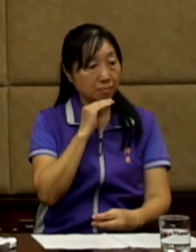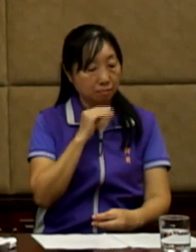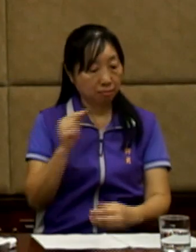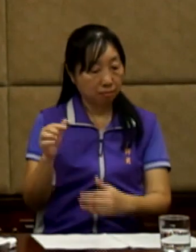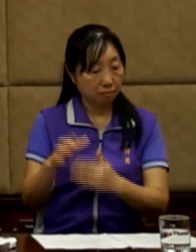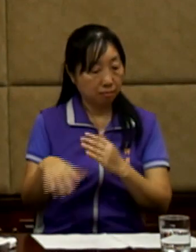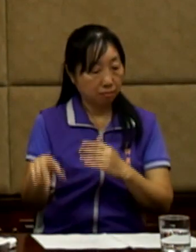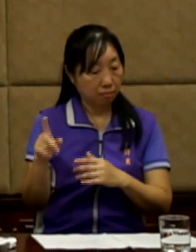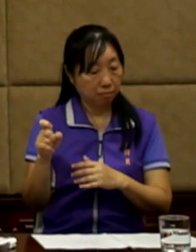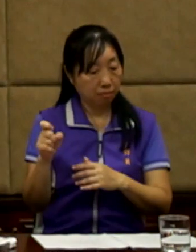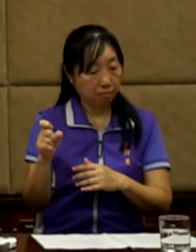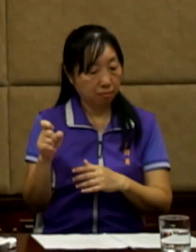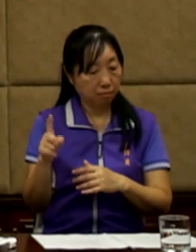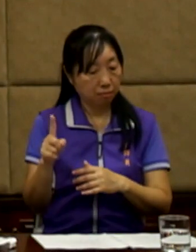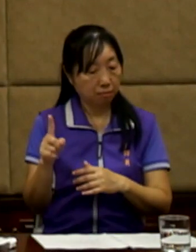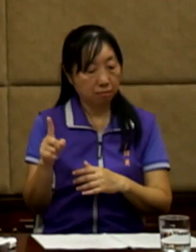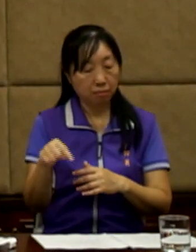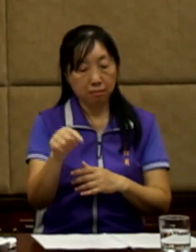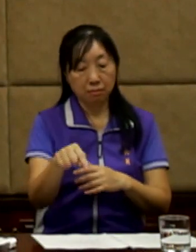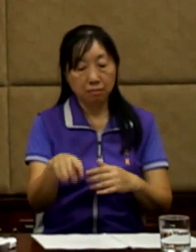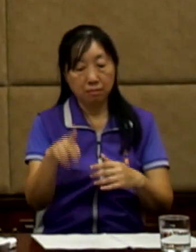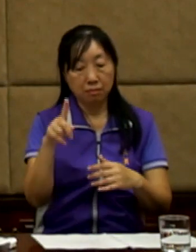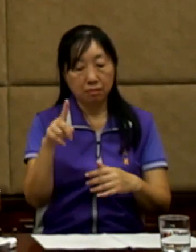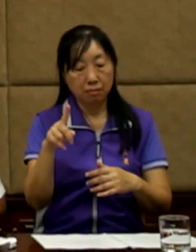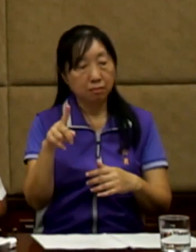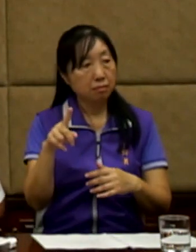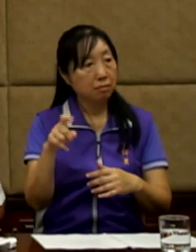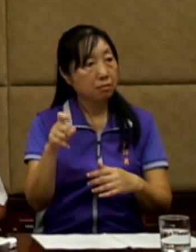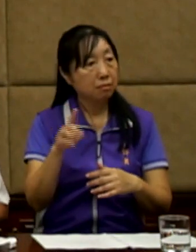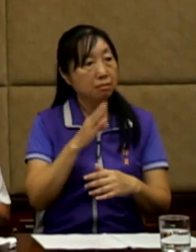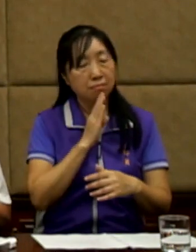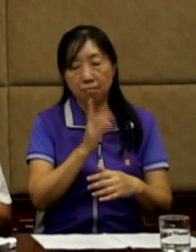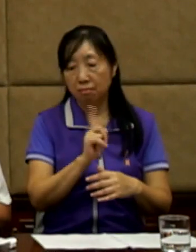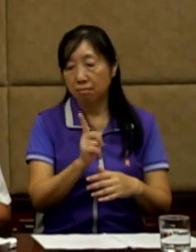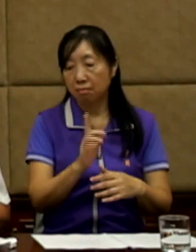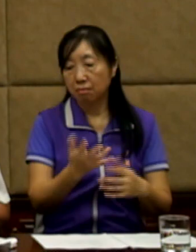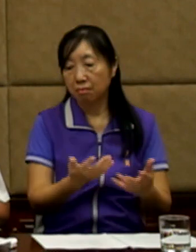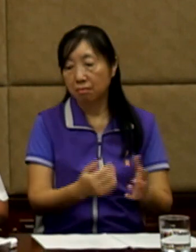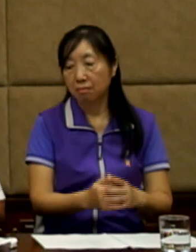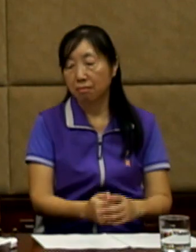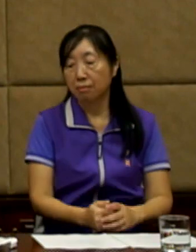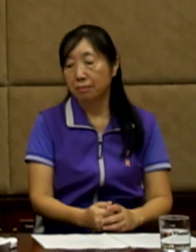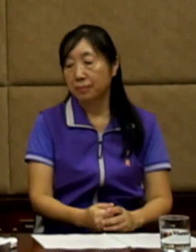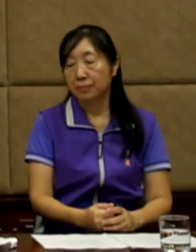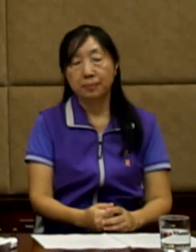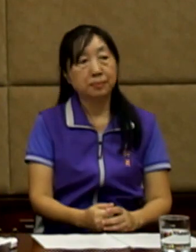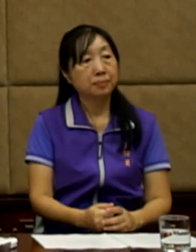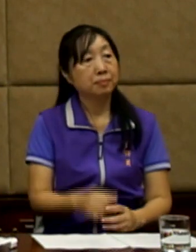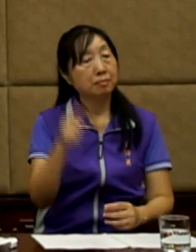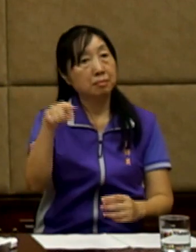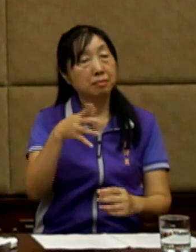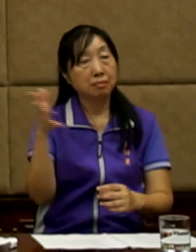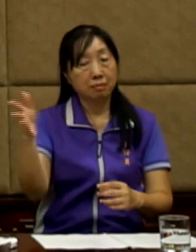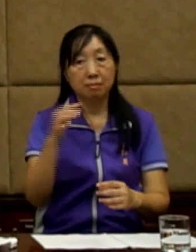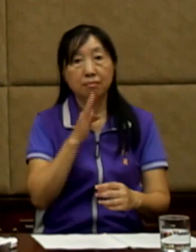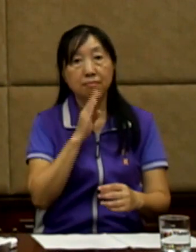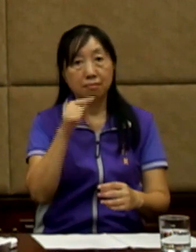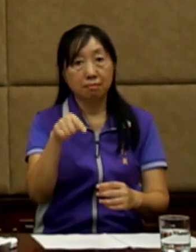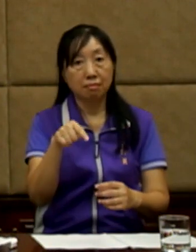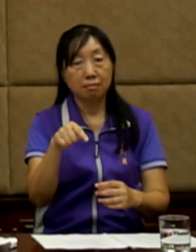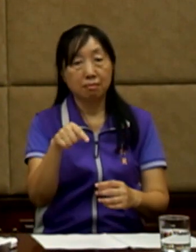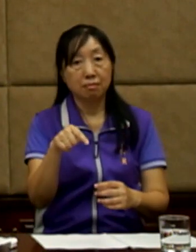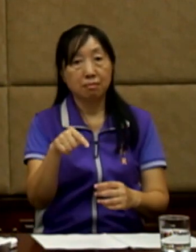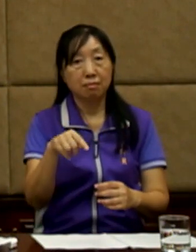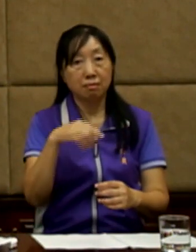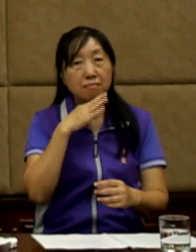协会、消保团体、公民团体相关意见的部分，这个东西到底是他要走到这个地步，大概是要到